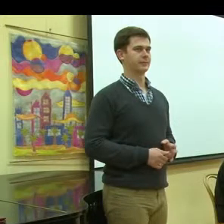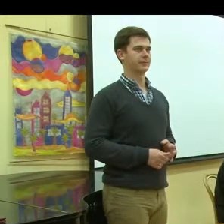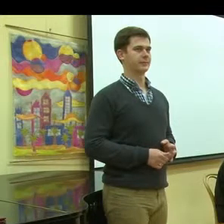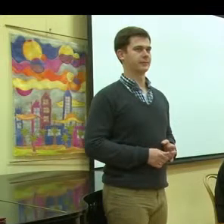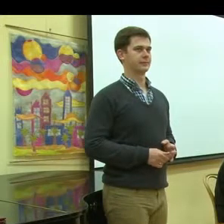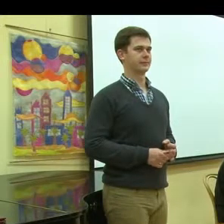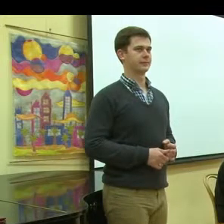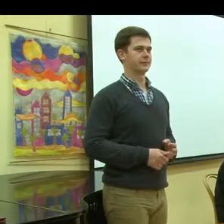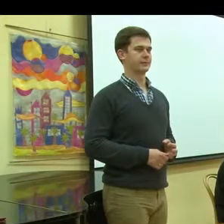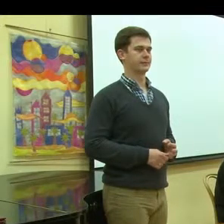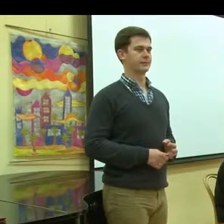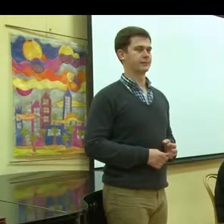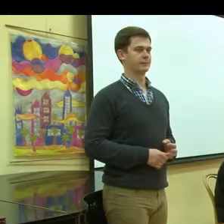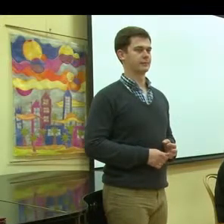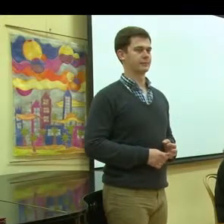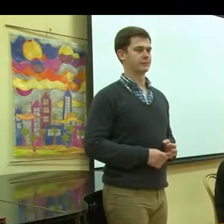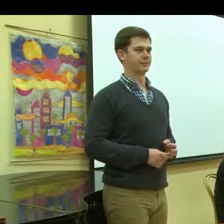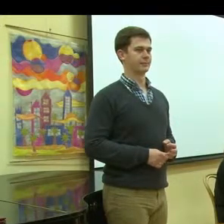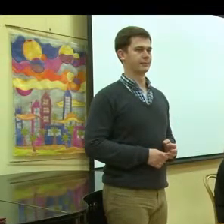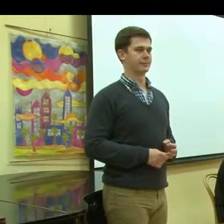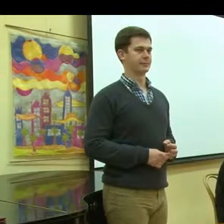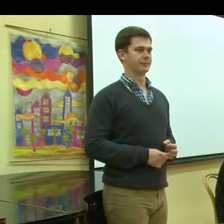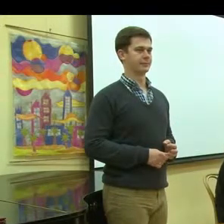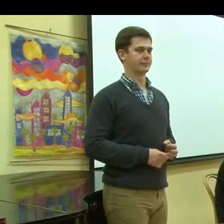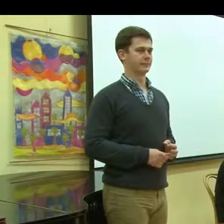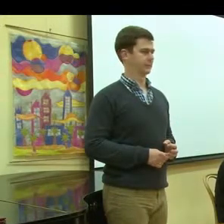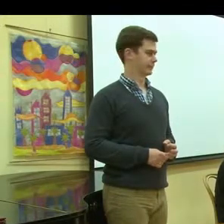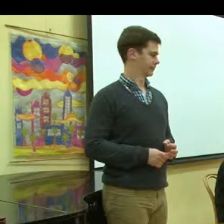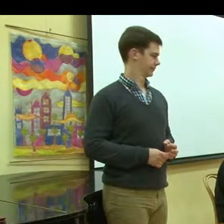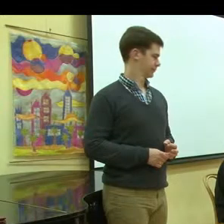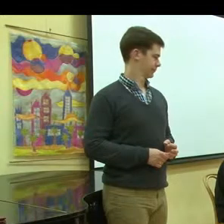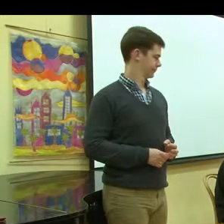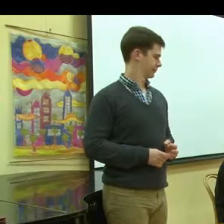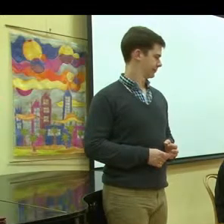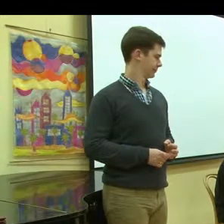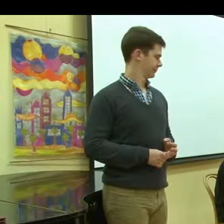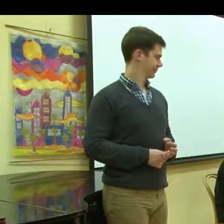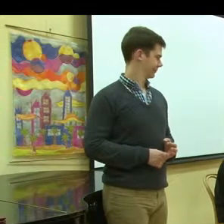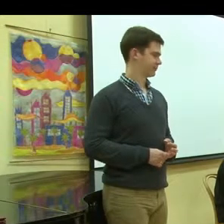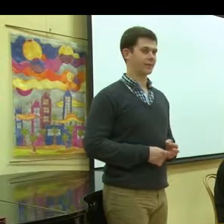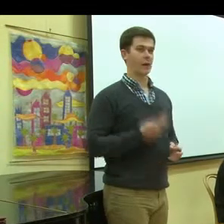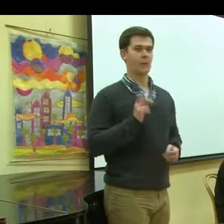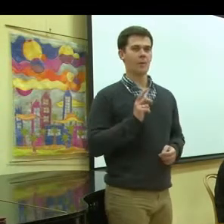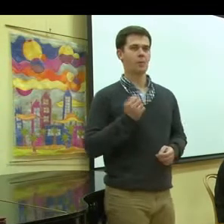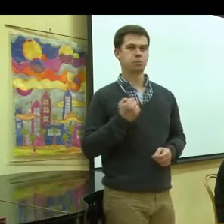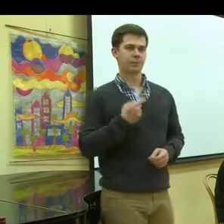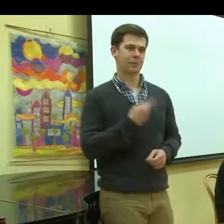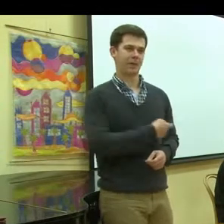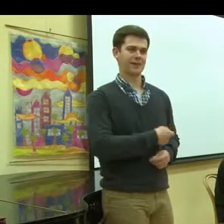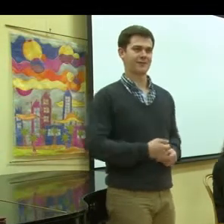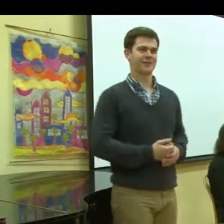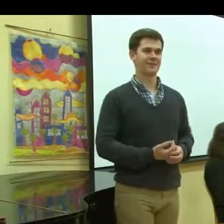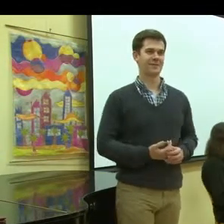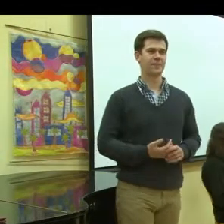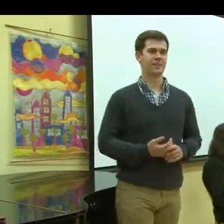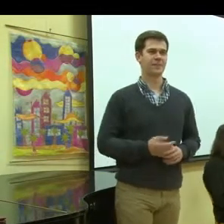hubiéramos conectado por el tango hubiera sido más difícil, porque hay otra conexión capaz entre nosotros, un poquito más. Tak, znaczy, ja, dla mnie to jest na